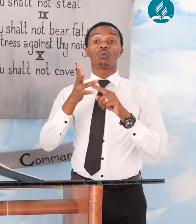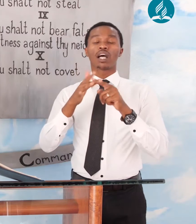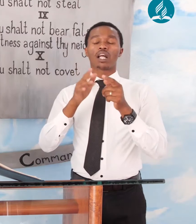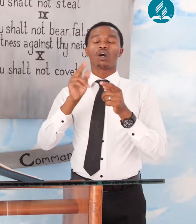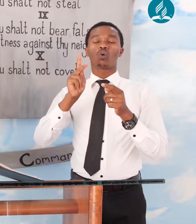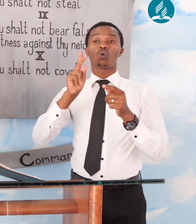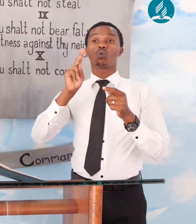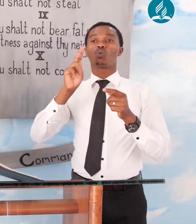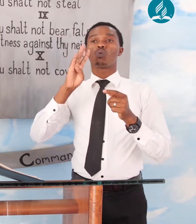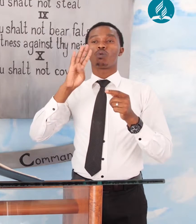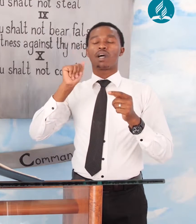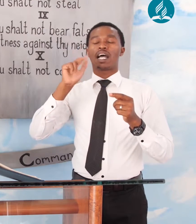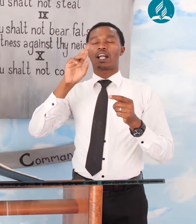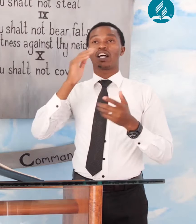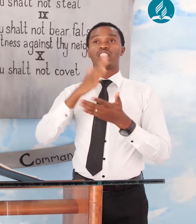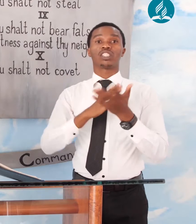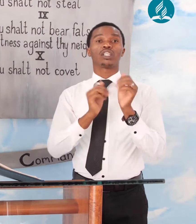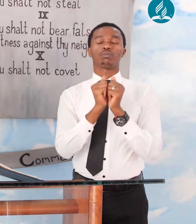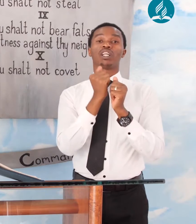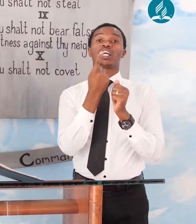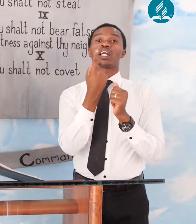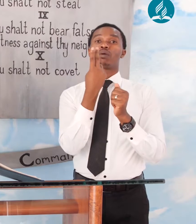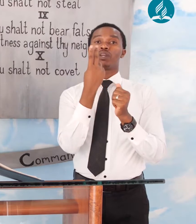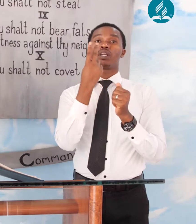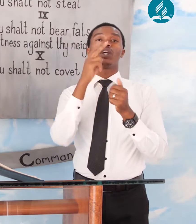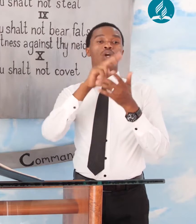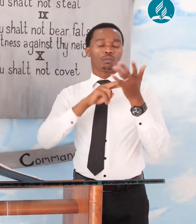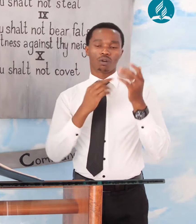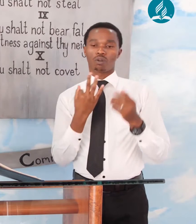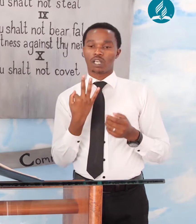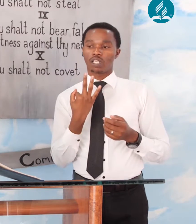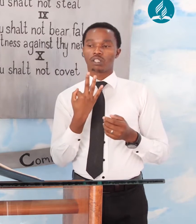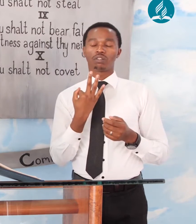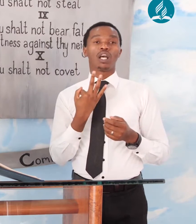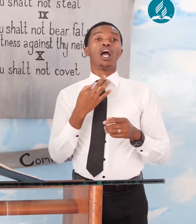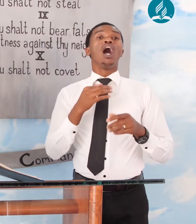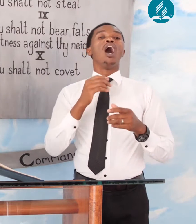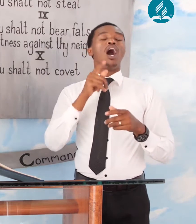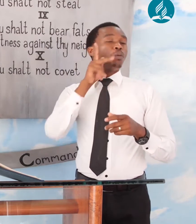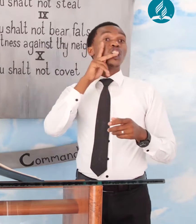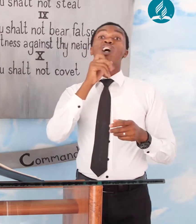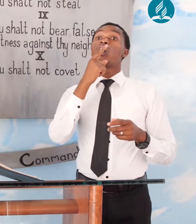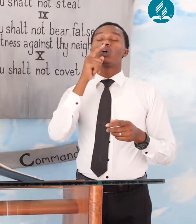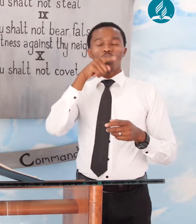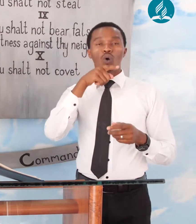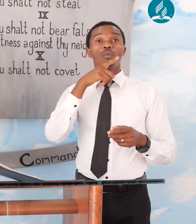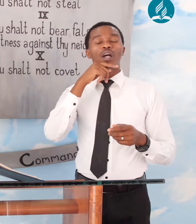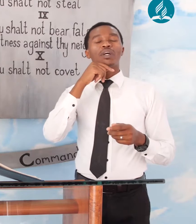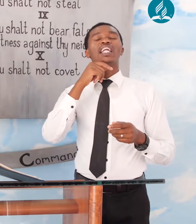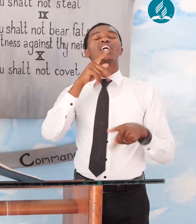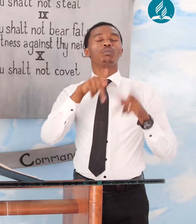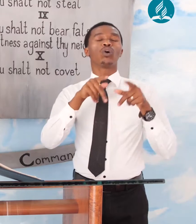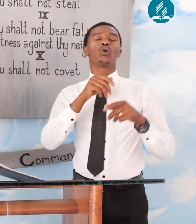umurongo wa 3 turebye mu kinyarwanda bavuga ngo Mose yari umuntu ngo w'umugwaneza kurusha abantu